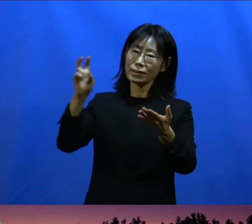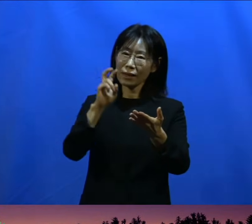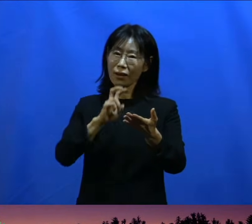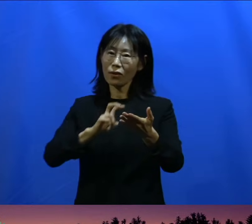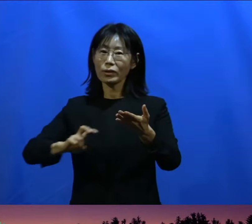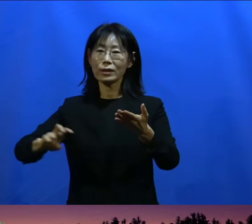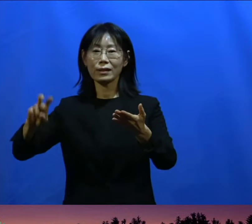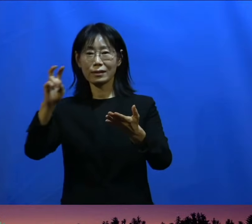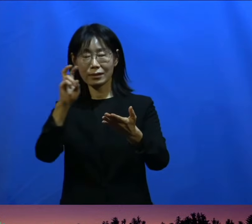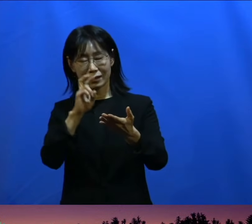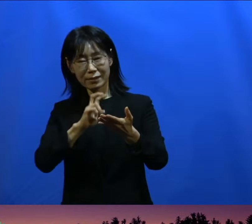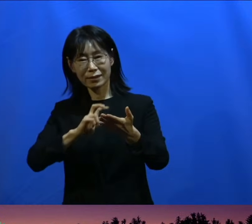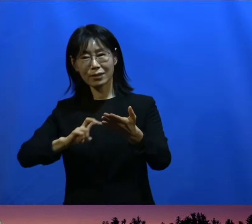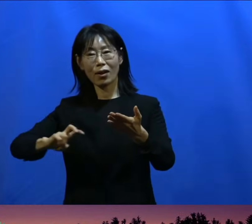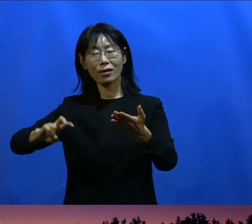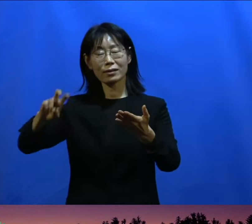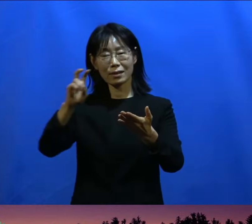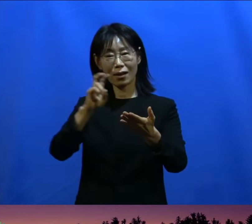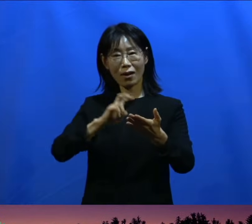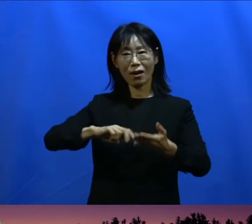그 소리는